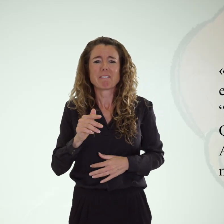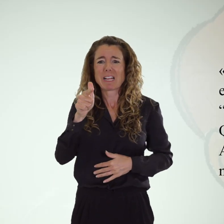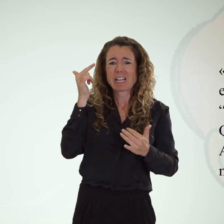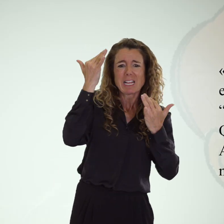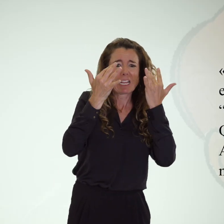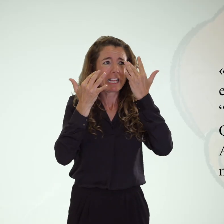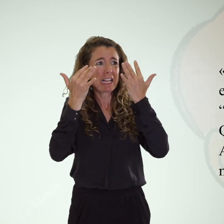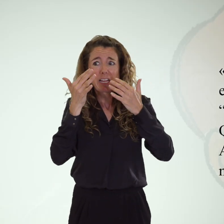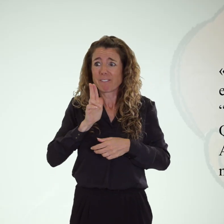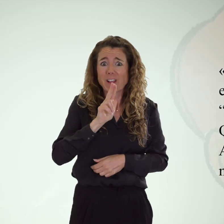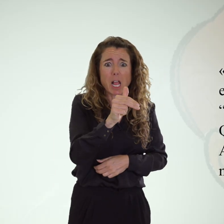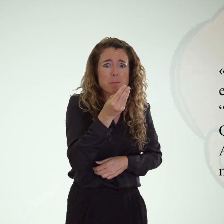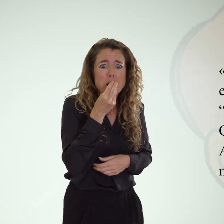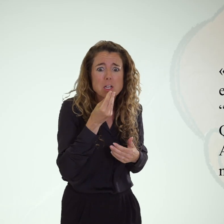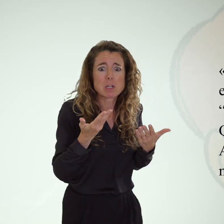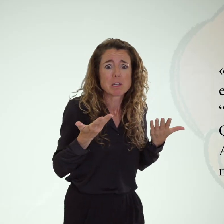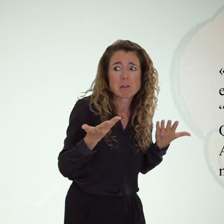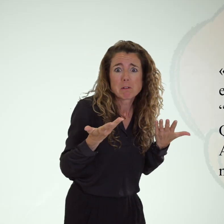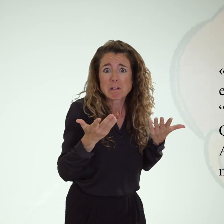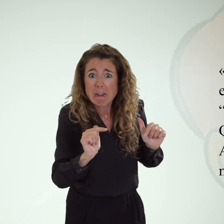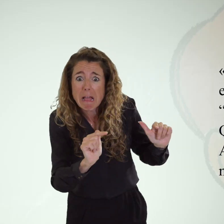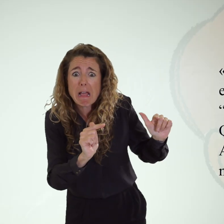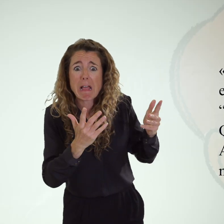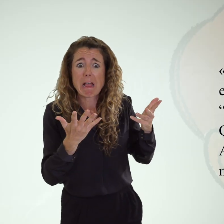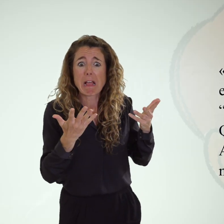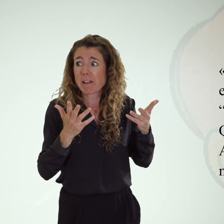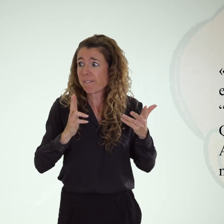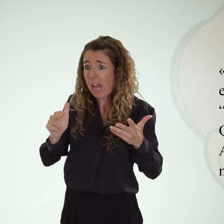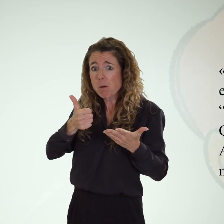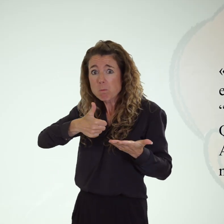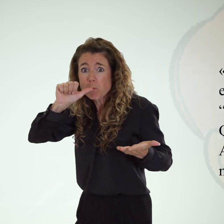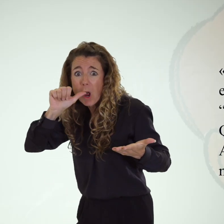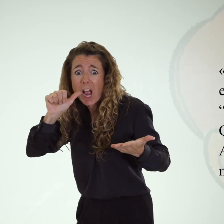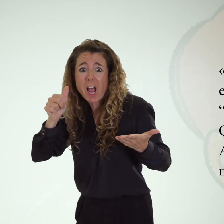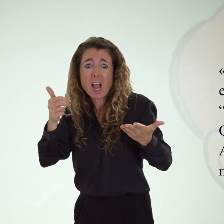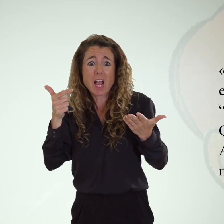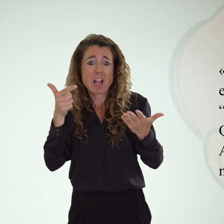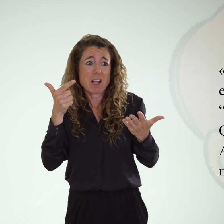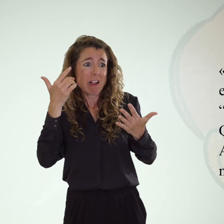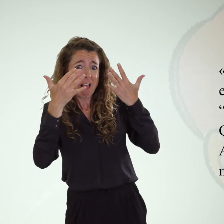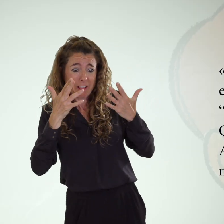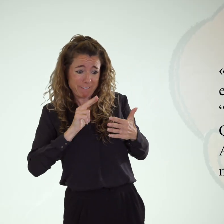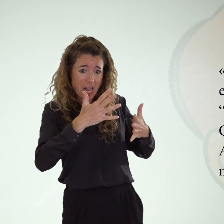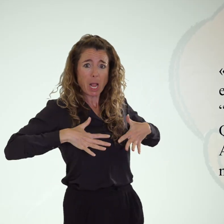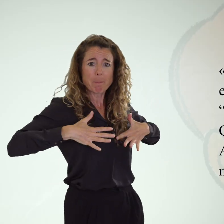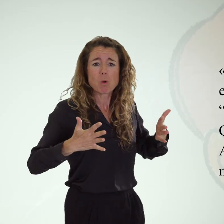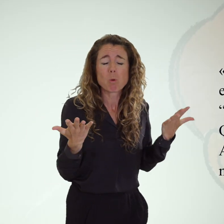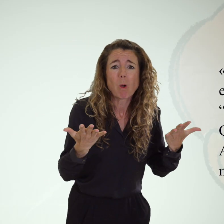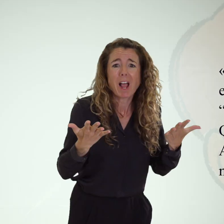Ne soyez pas inquiets en vous demandant « Qu'est-ce que nous allons manger ? Qu'est-ce que nous allons boire ? Avec quoi